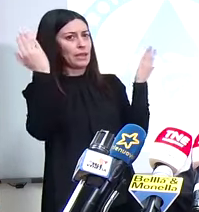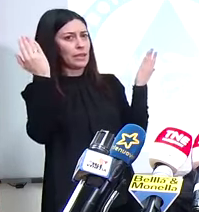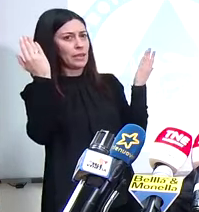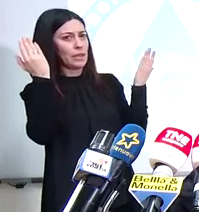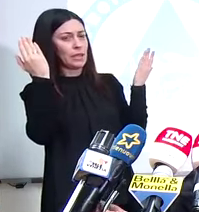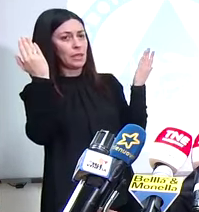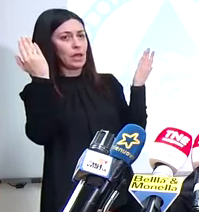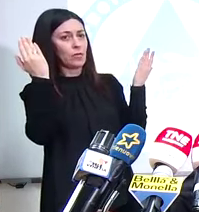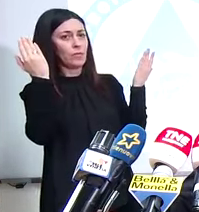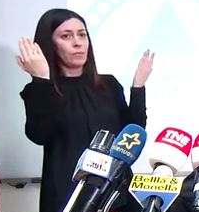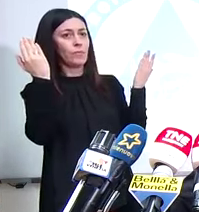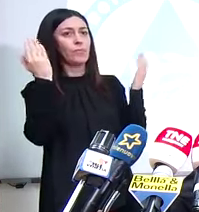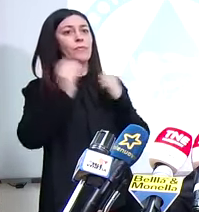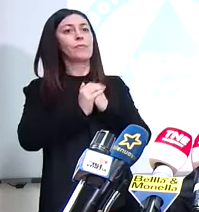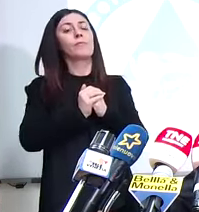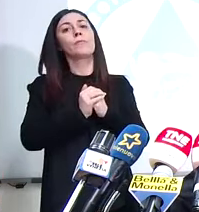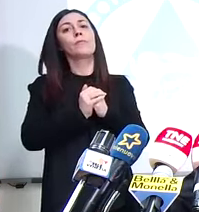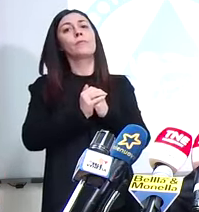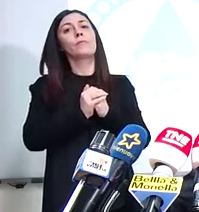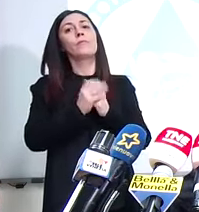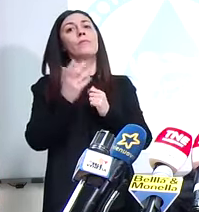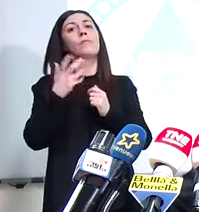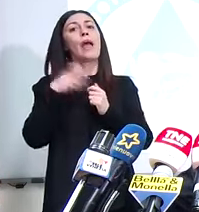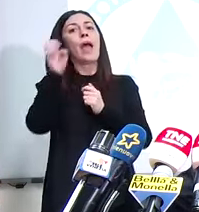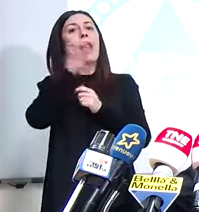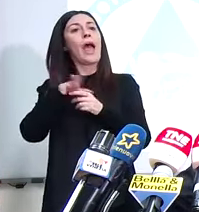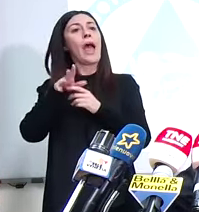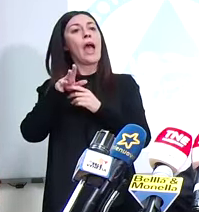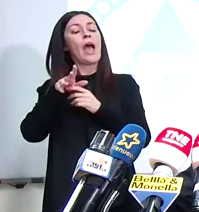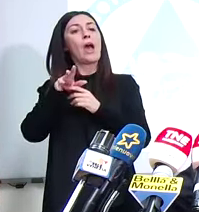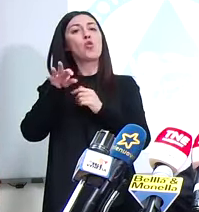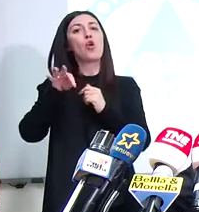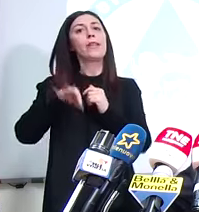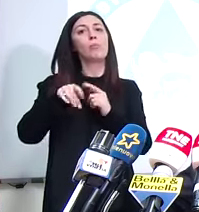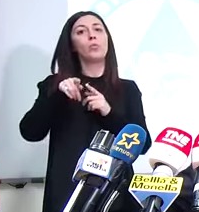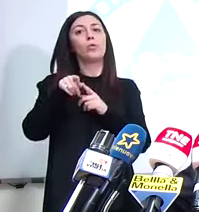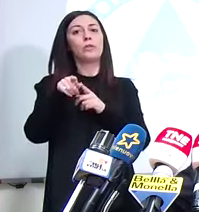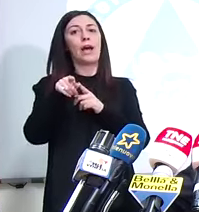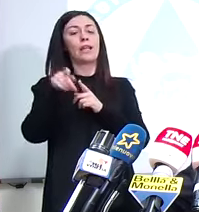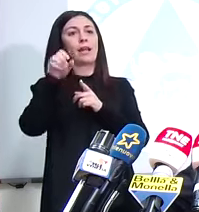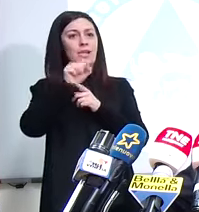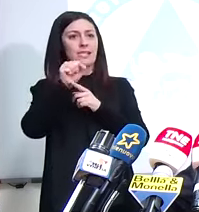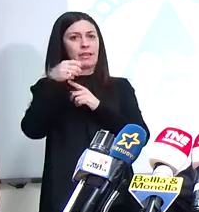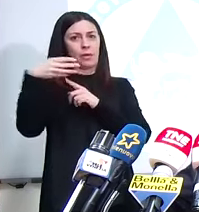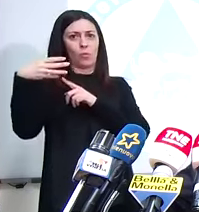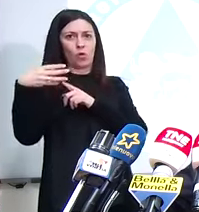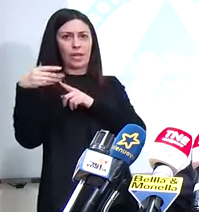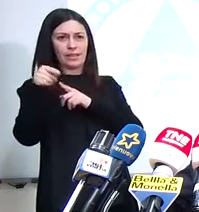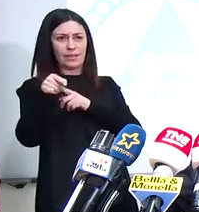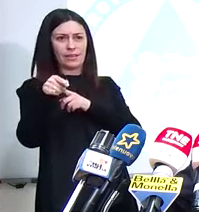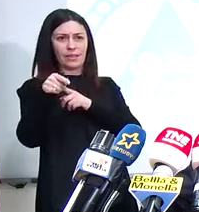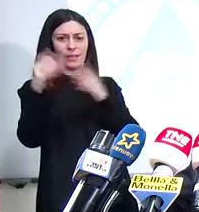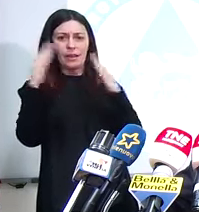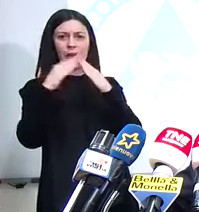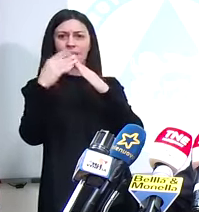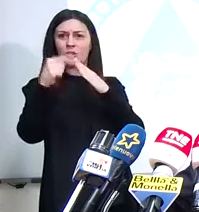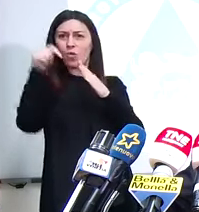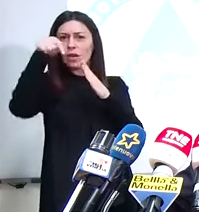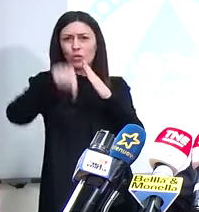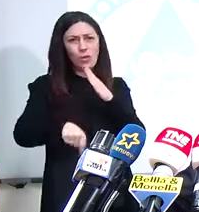dell'eurodeputata alessandra moneti è stata lanciata una bomba carta e si sente di dire qualcosa che non ha assolutamente se